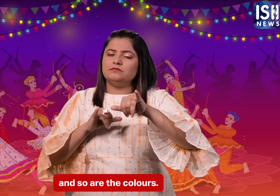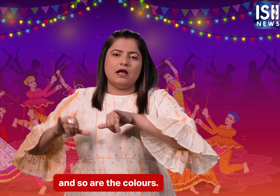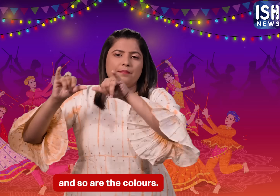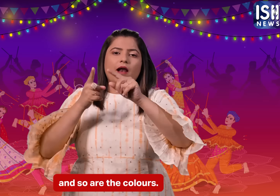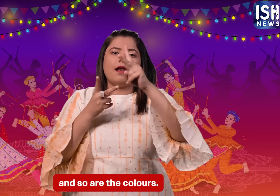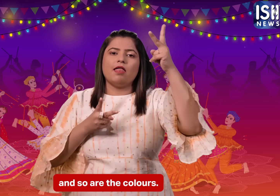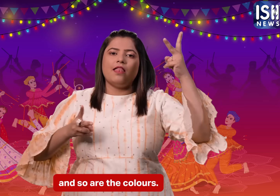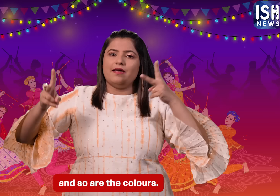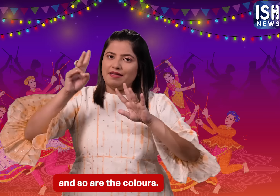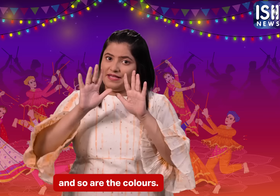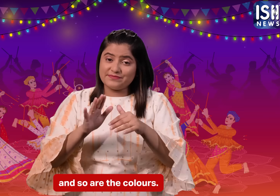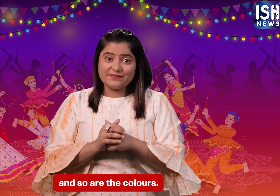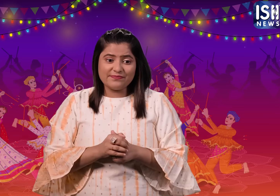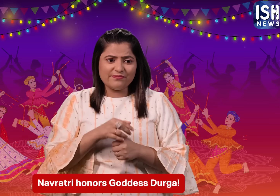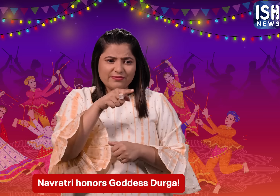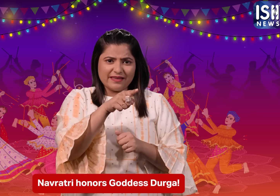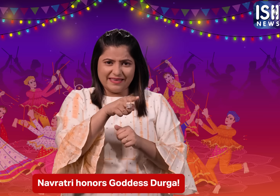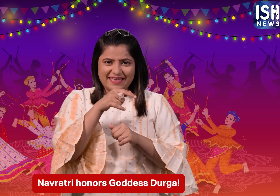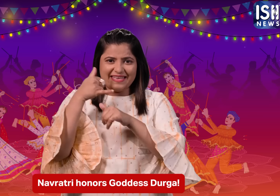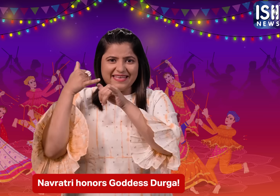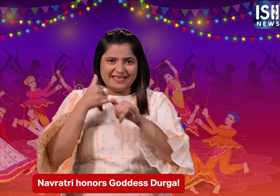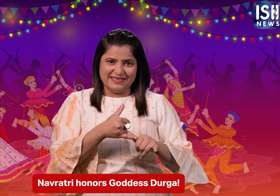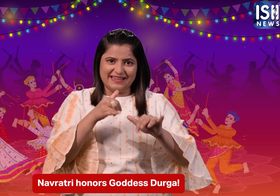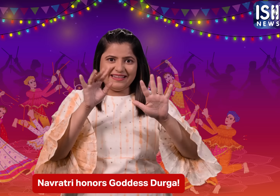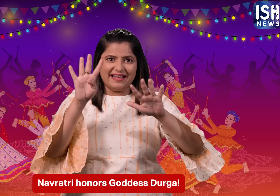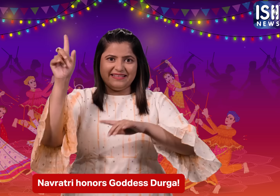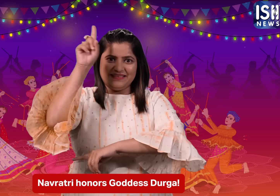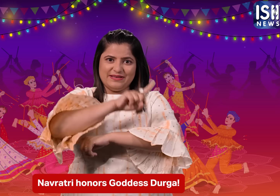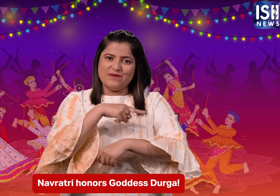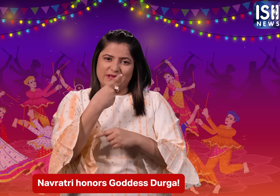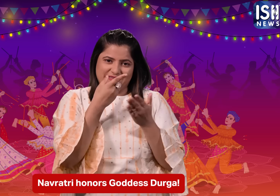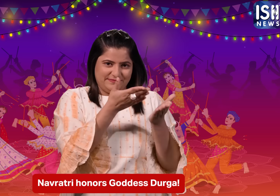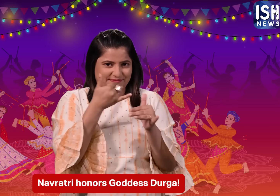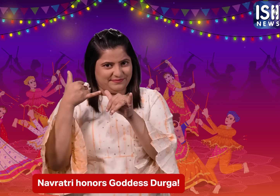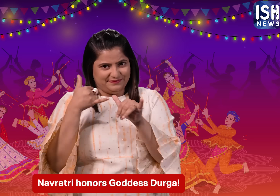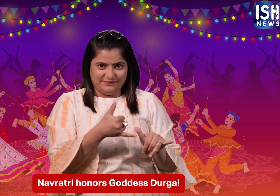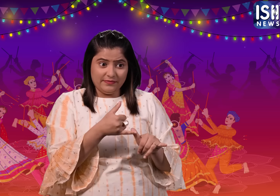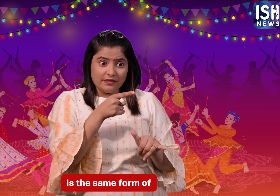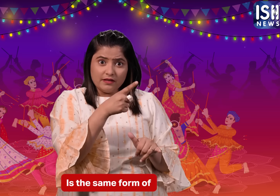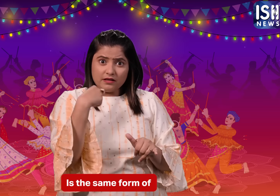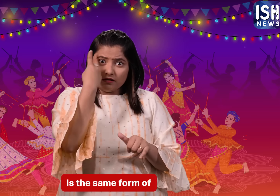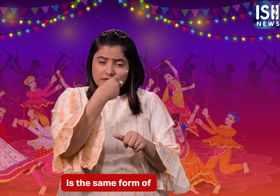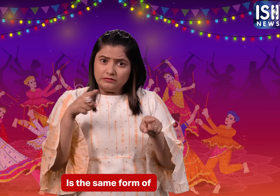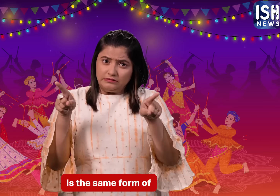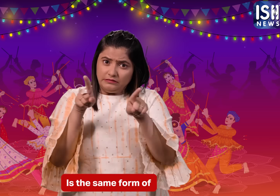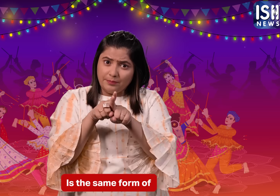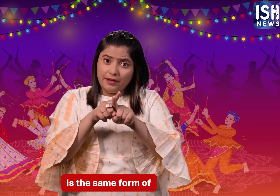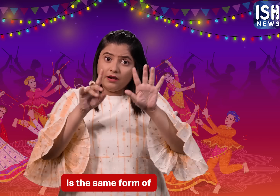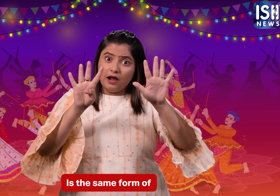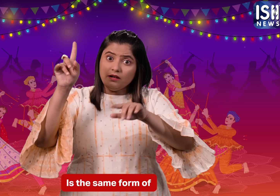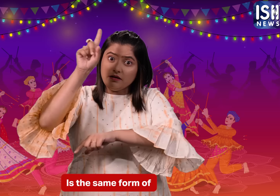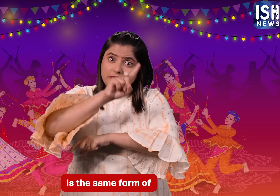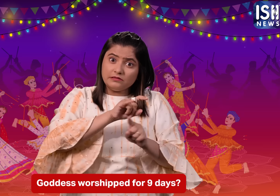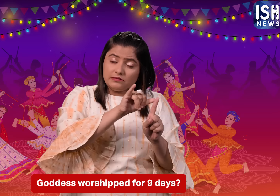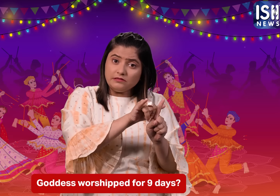और ऐसे ही रंग भी अलग अलग होते हैं। नवरात्रि देवी दुर्गा का सम्मान करती है। क्या 9 दिनों तक देवी